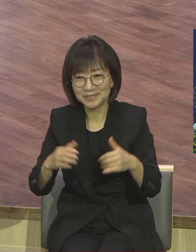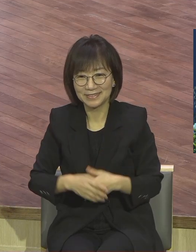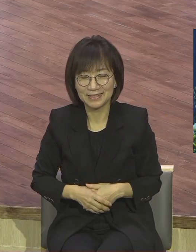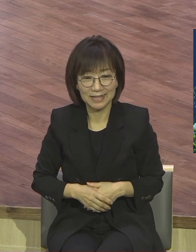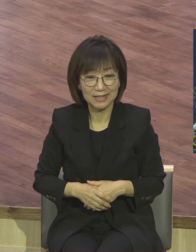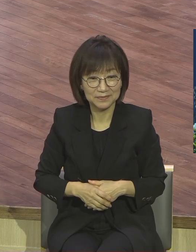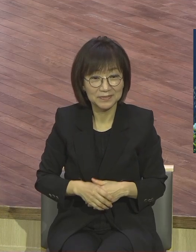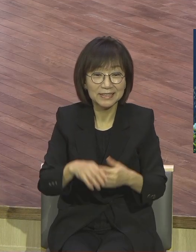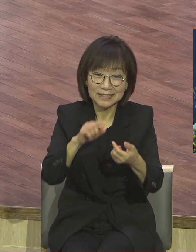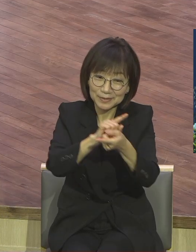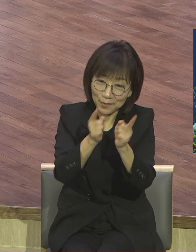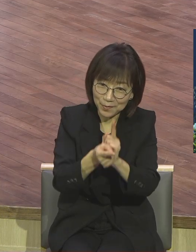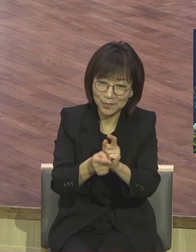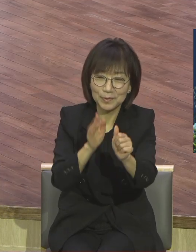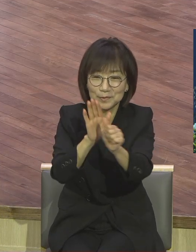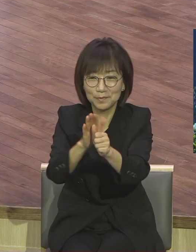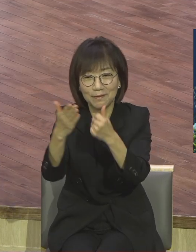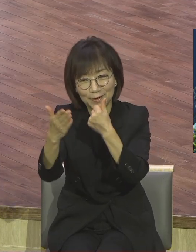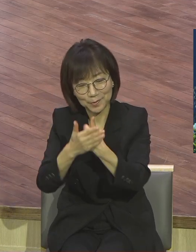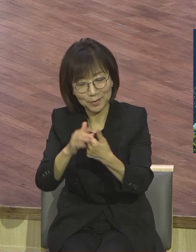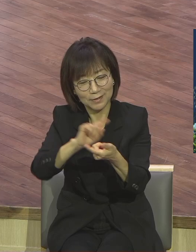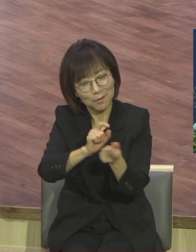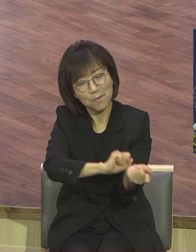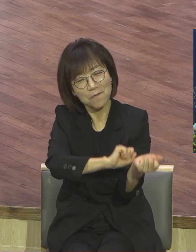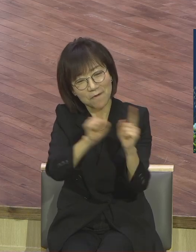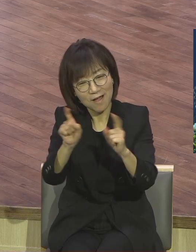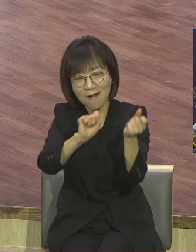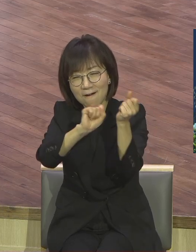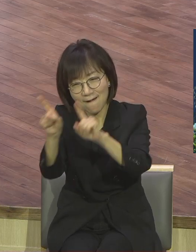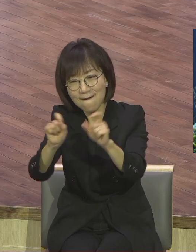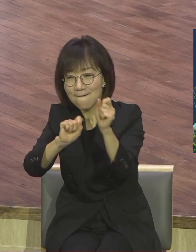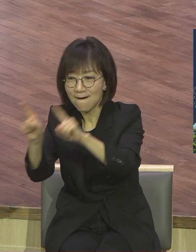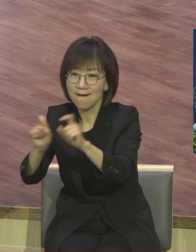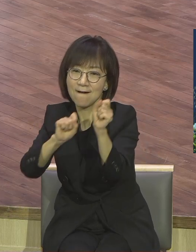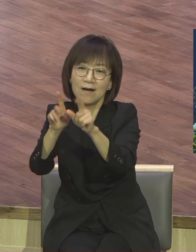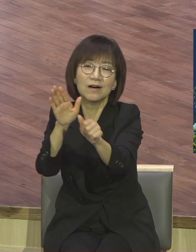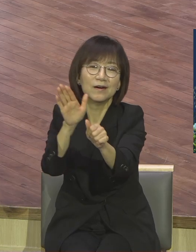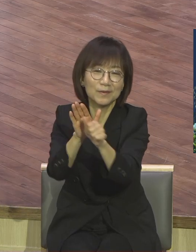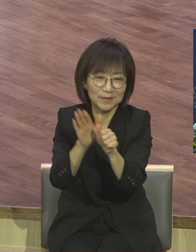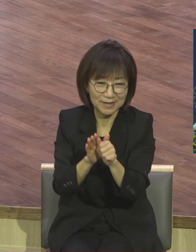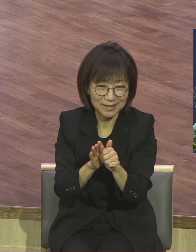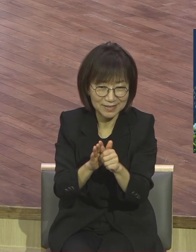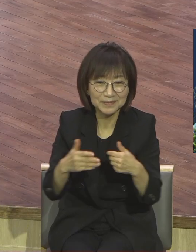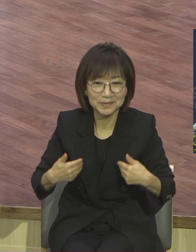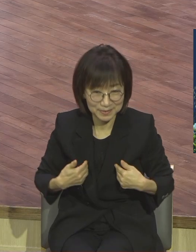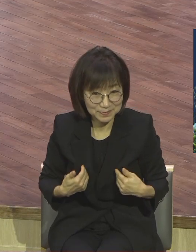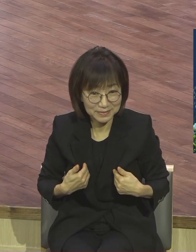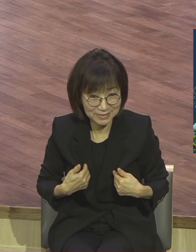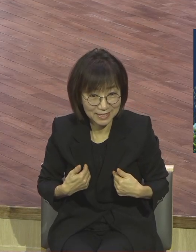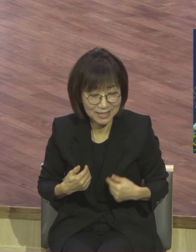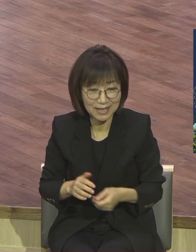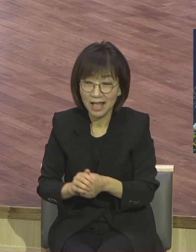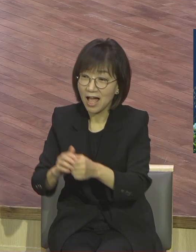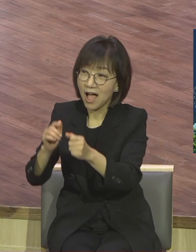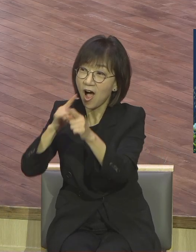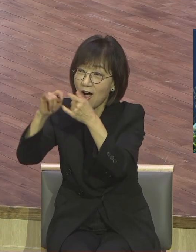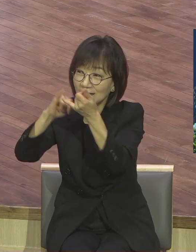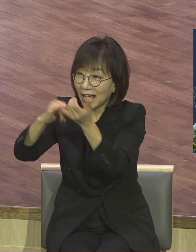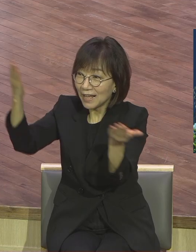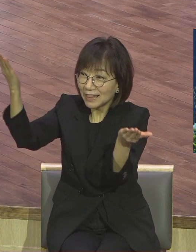그래서 서로를 살리는 뭐요? 윈윈의 삶을 여러분 살아야 돼요. 이런 언약적 복음 인생을